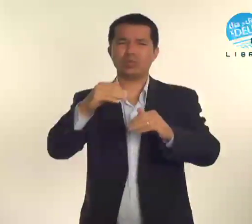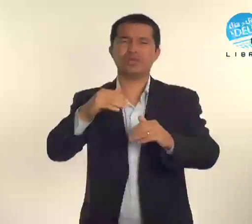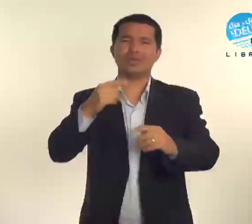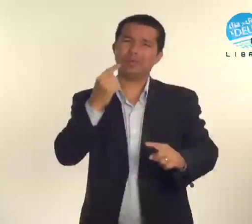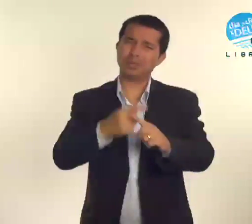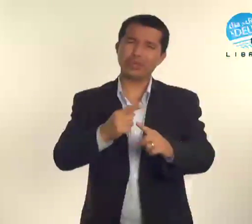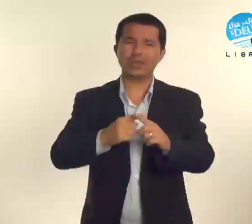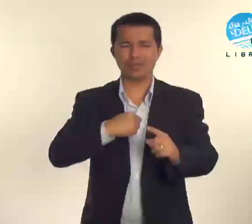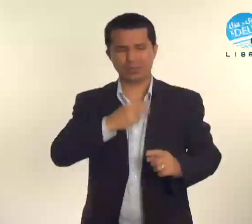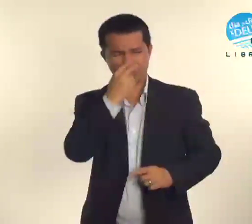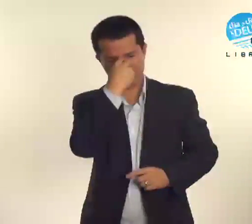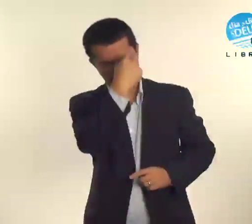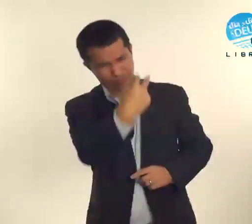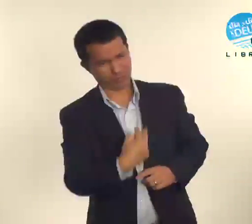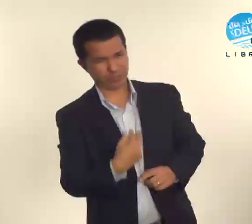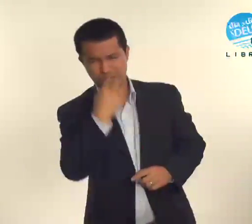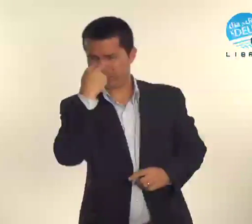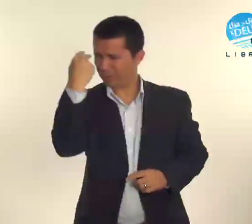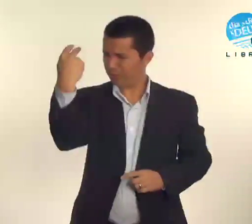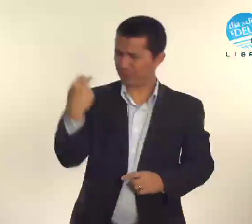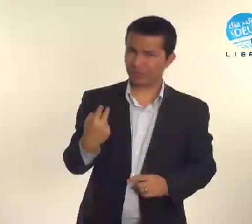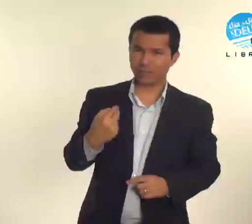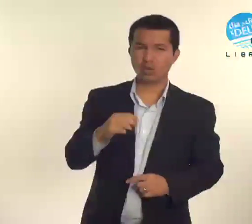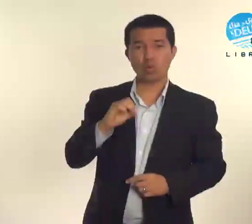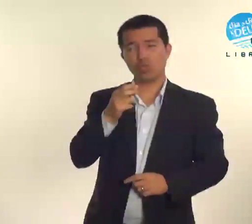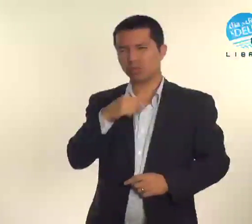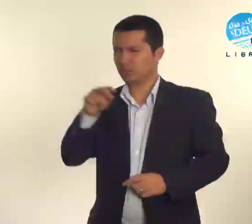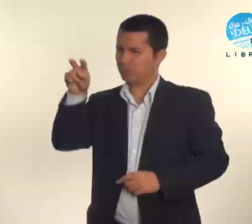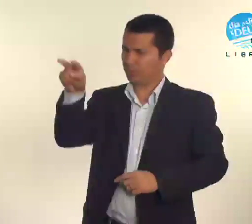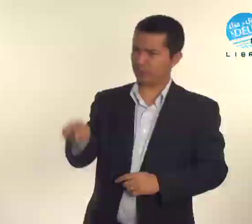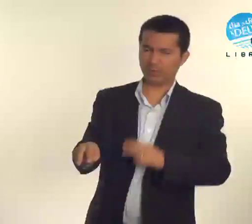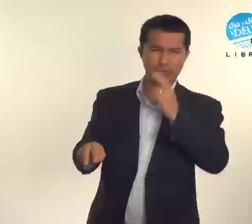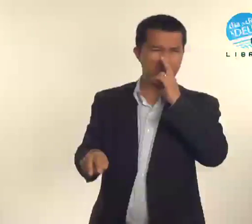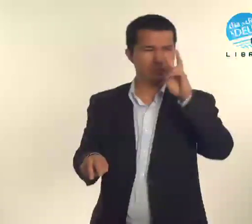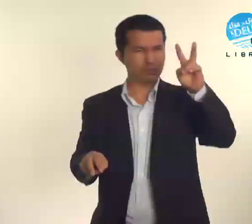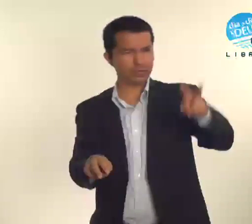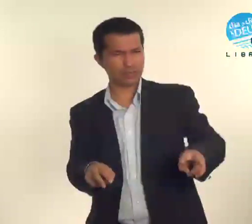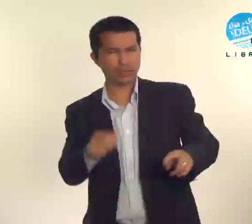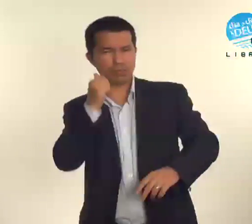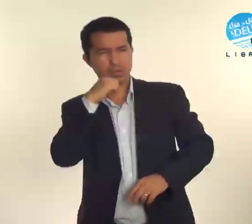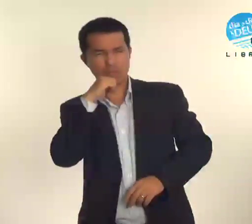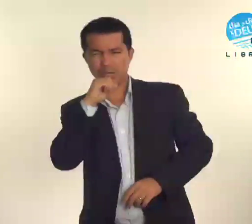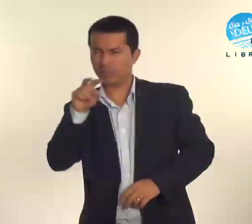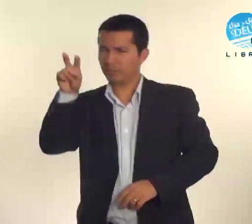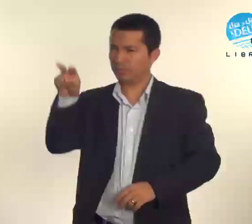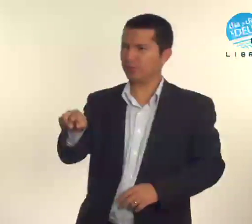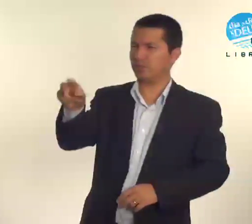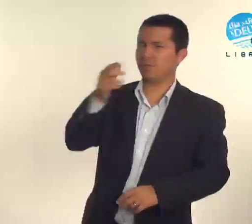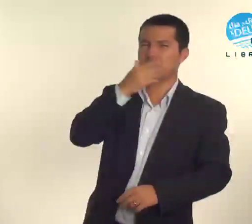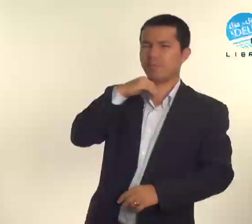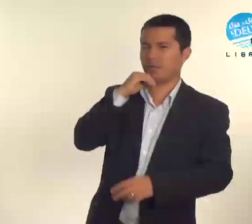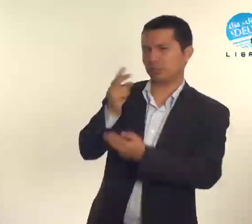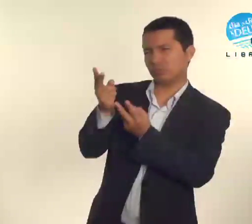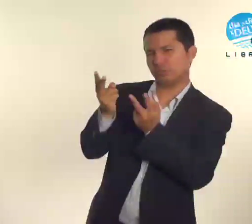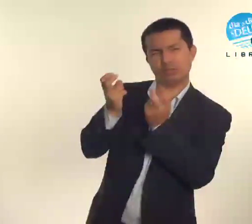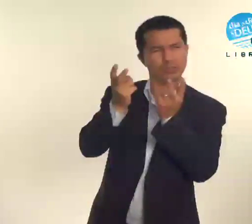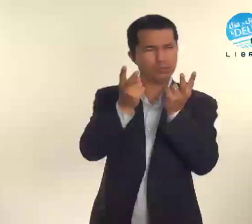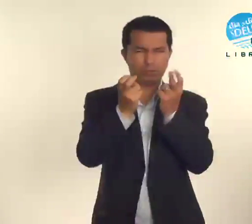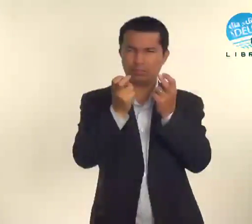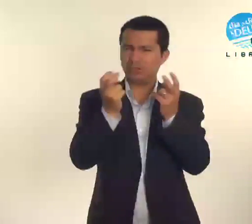construção da imagem de si mesmos. Deus pode intervir? Pode. Deus pode restaurar? Pode. Deus pode curar?